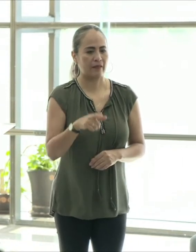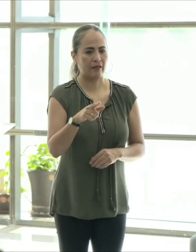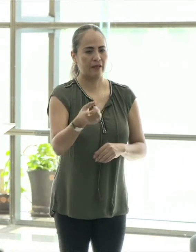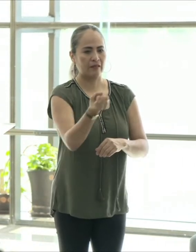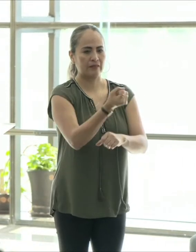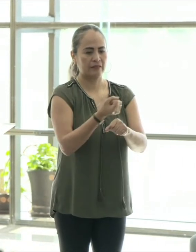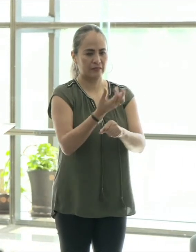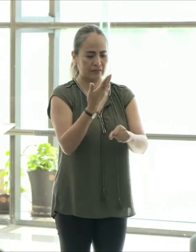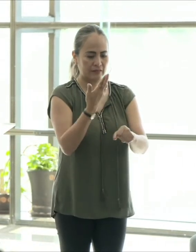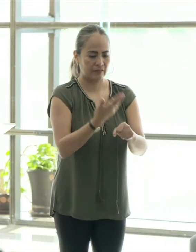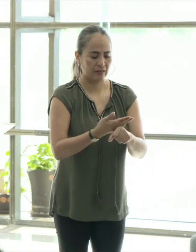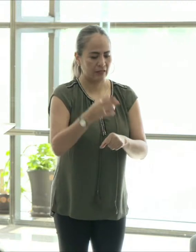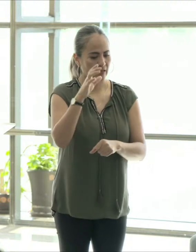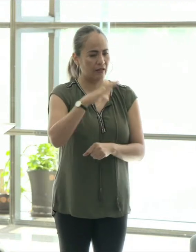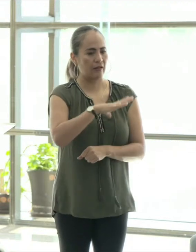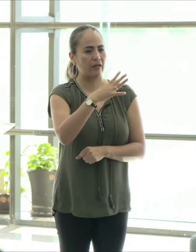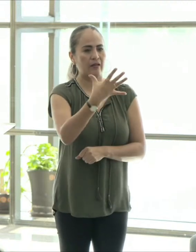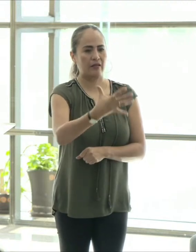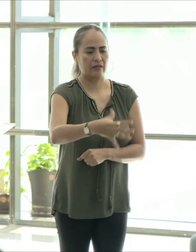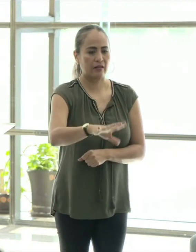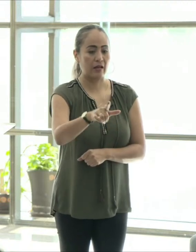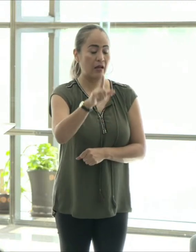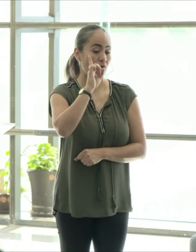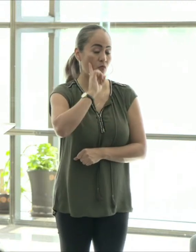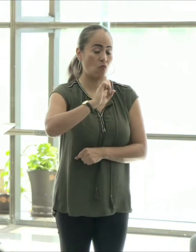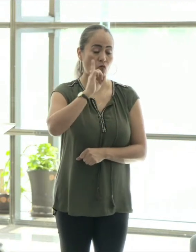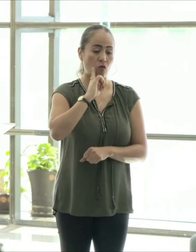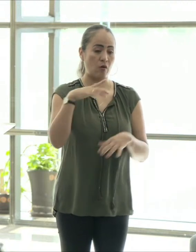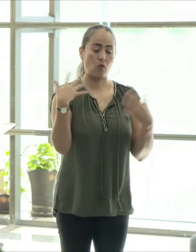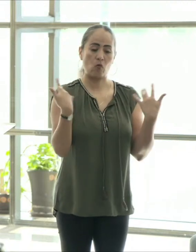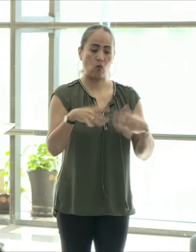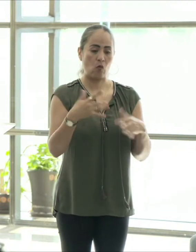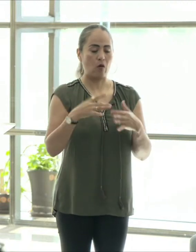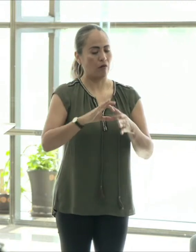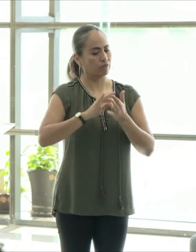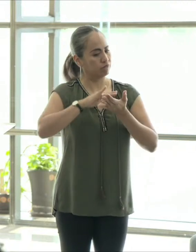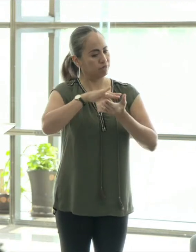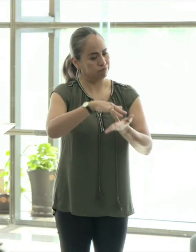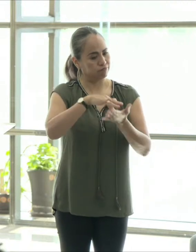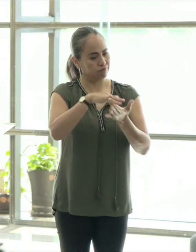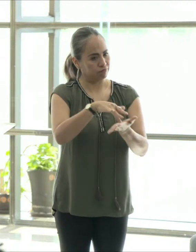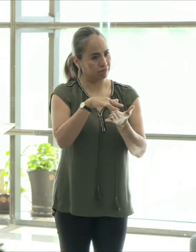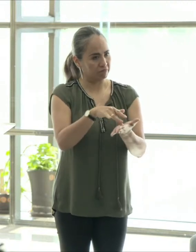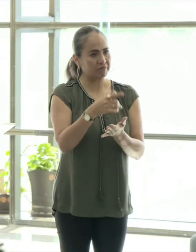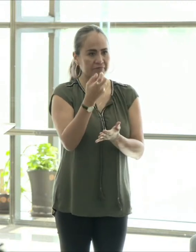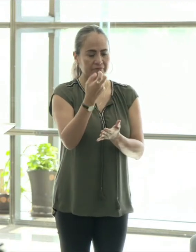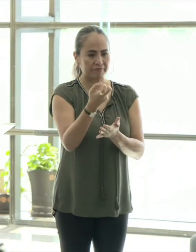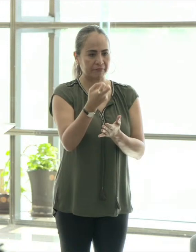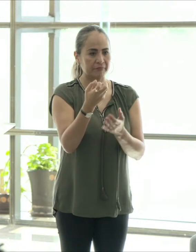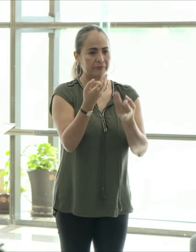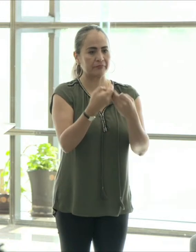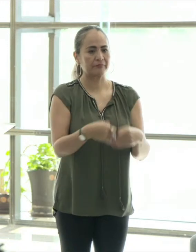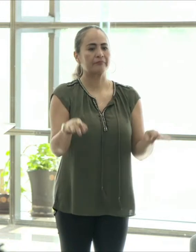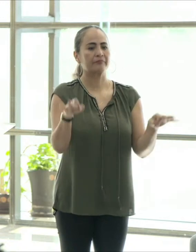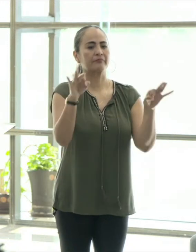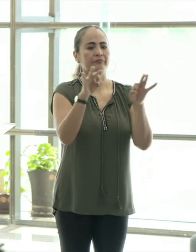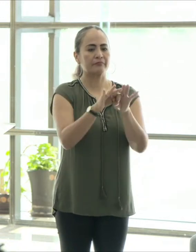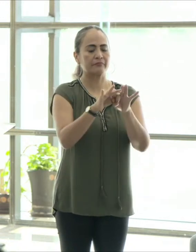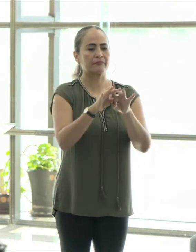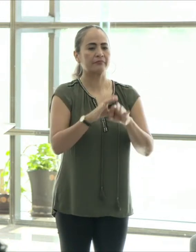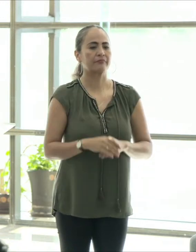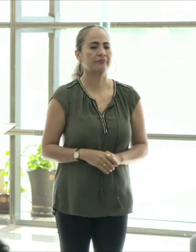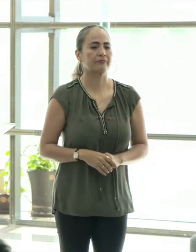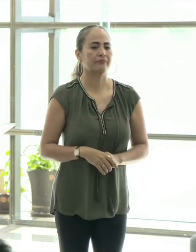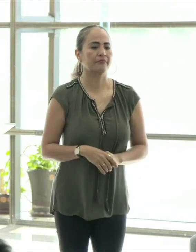general y que además es una mujer que es aliada y siempre lo hemos dicho creo que esa es la parte importante que nos nos lleva a